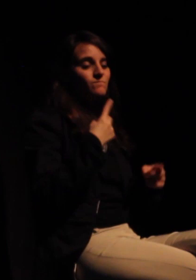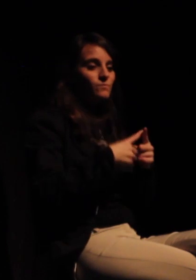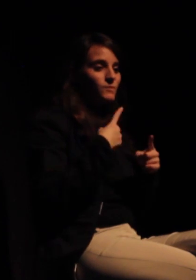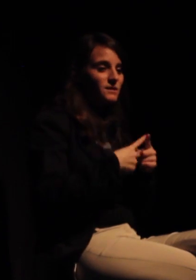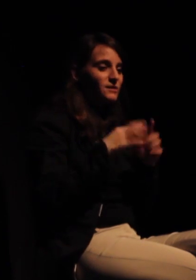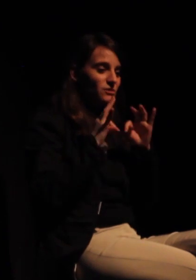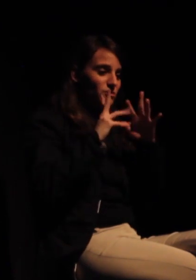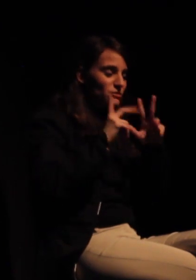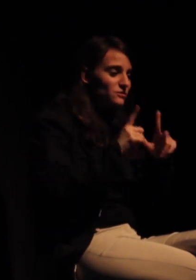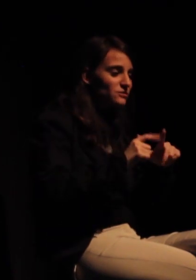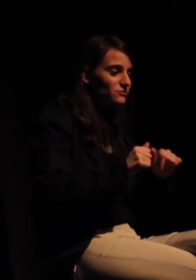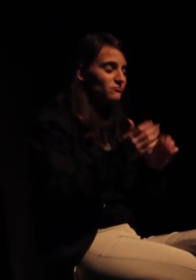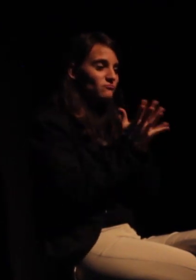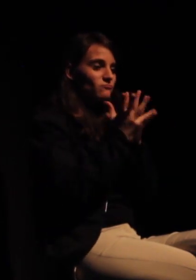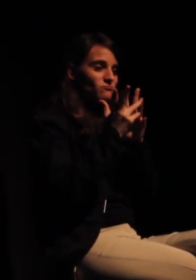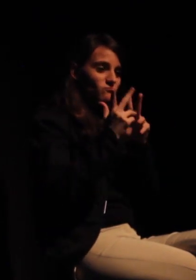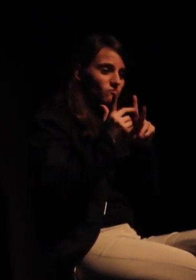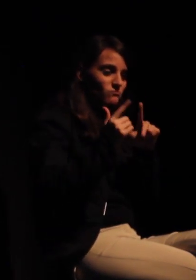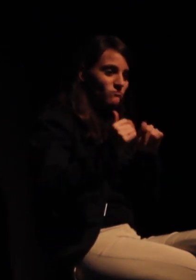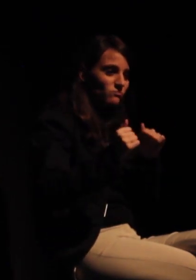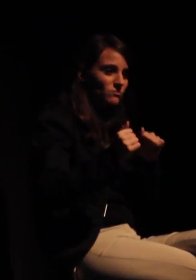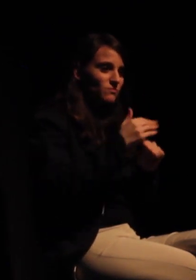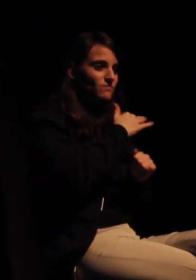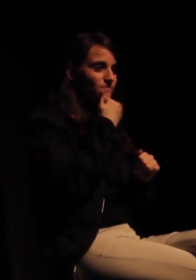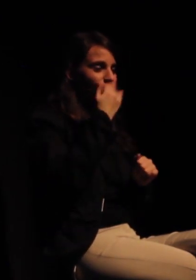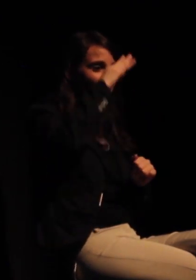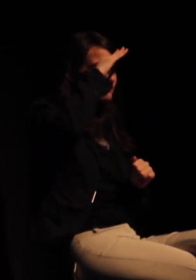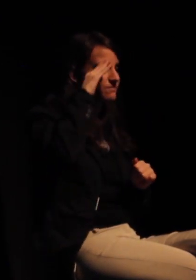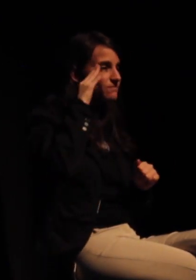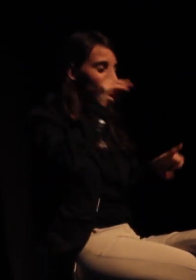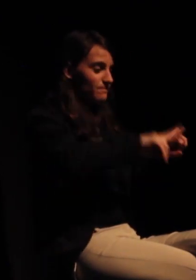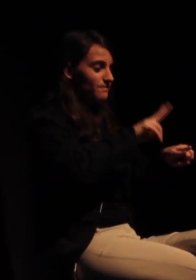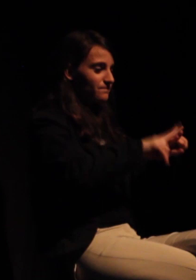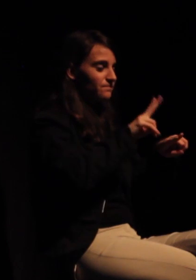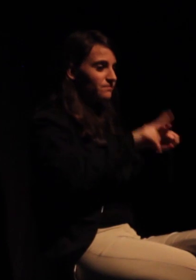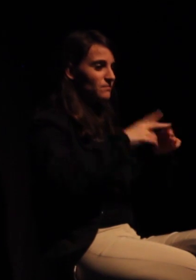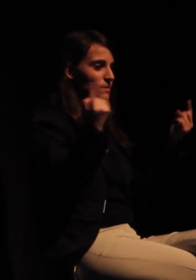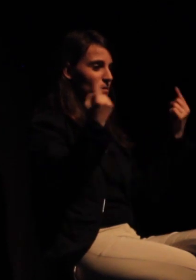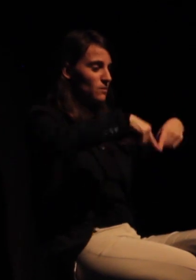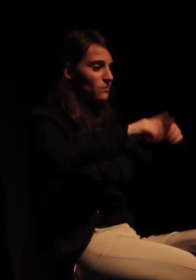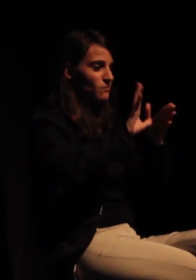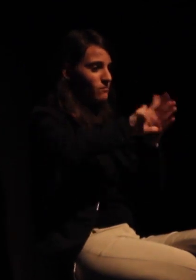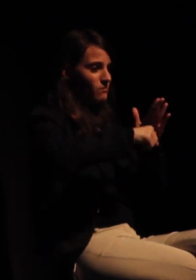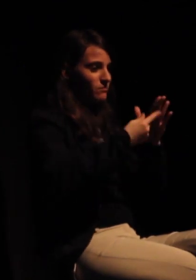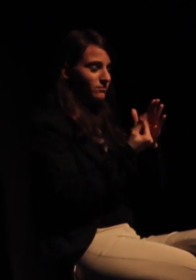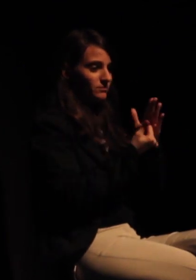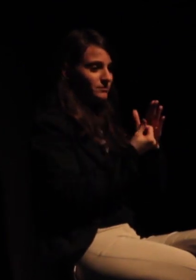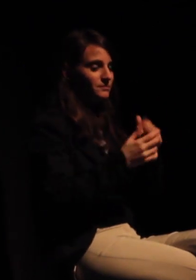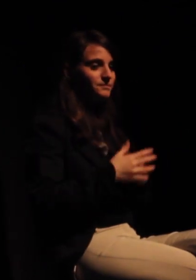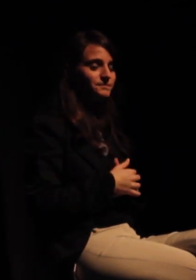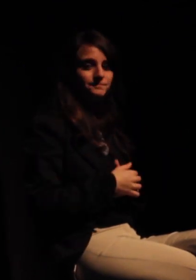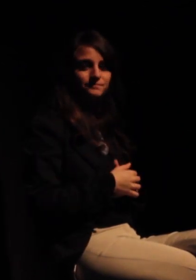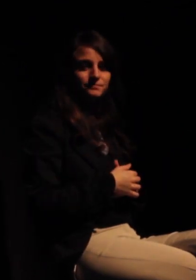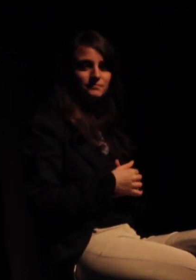porque todos os milhares de condenados nas ações judiciárias contra corruptos têm o mesmo